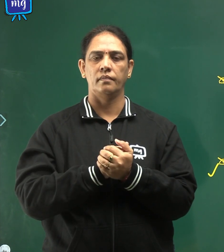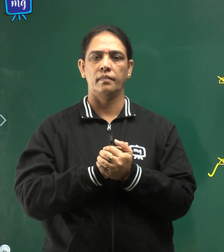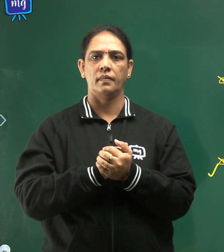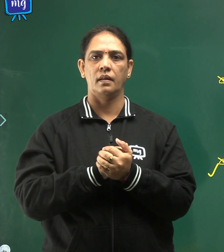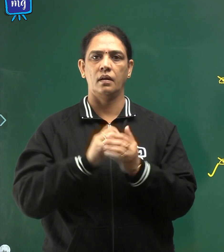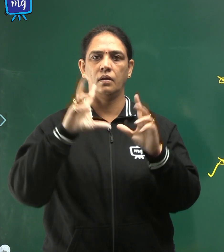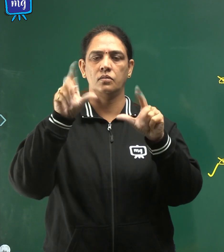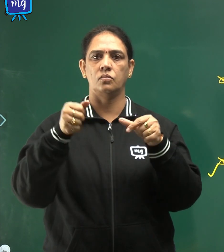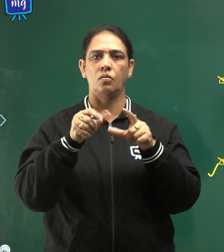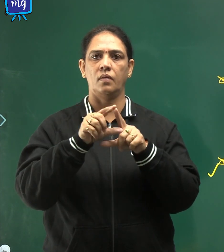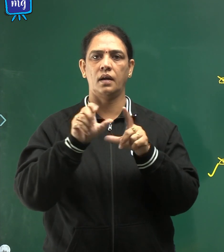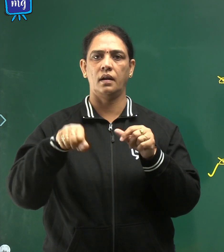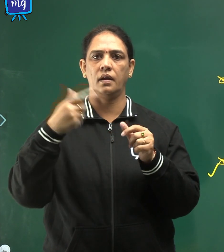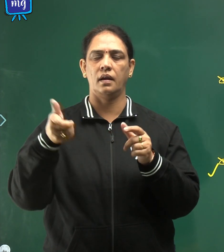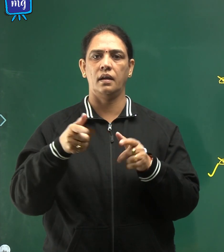ज्ञात करने के लिए